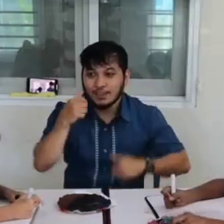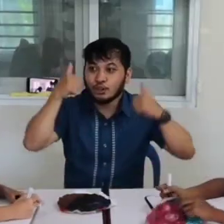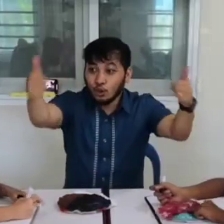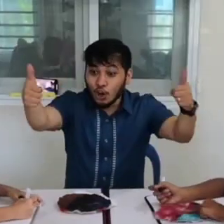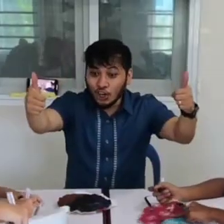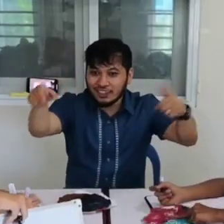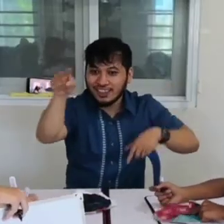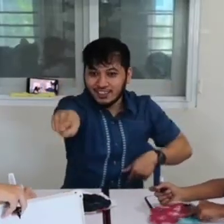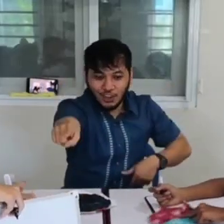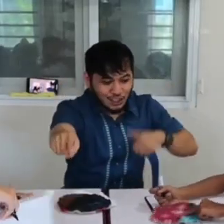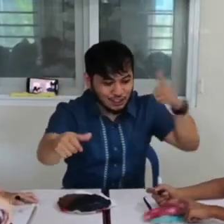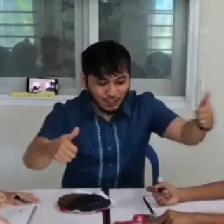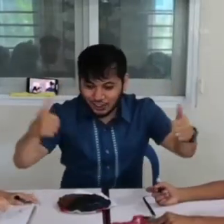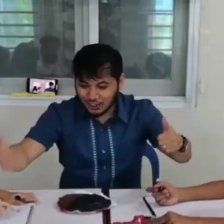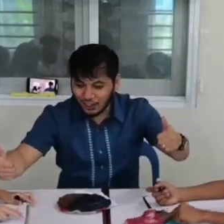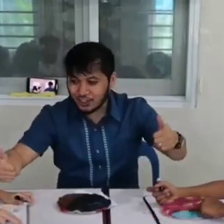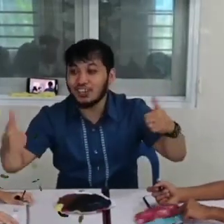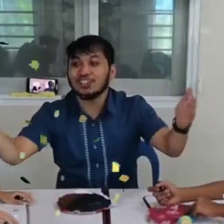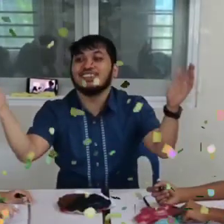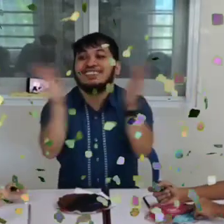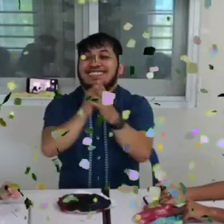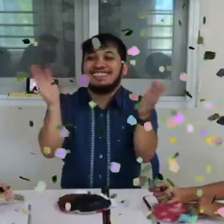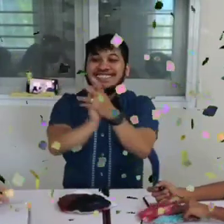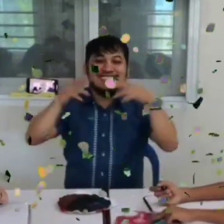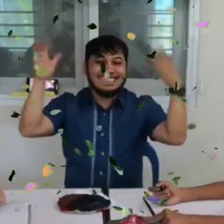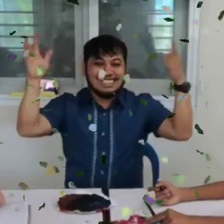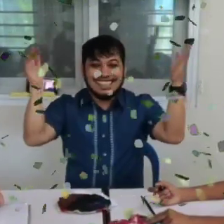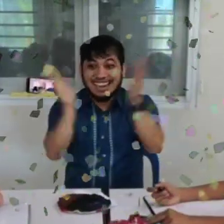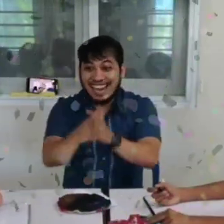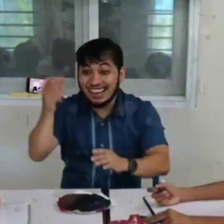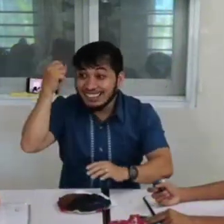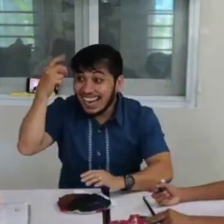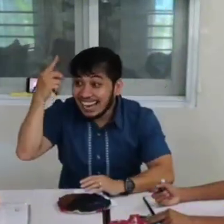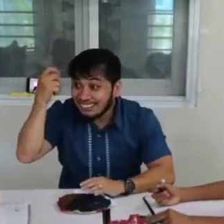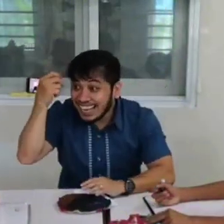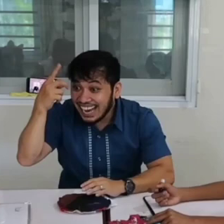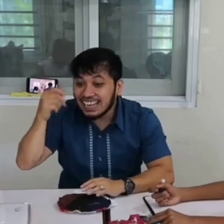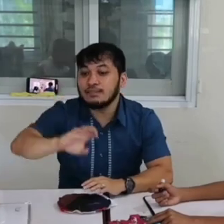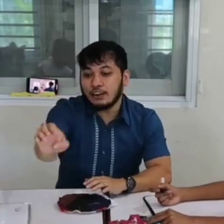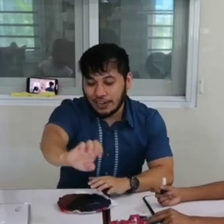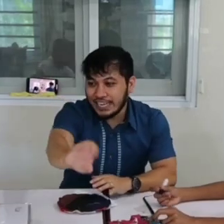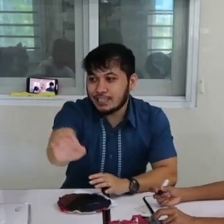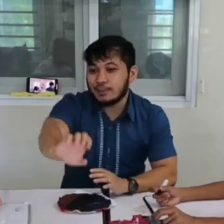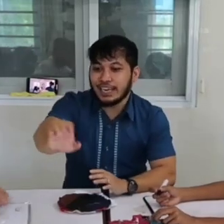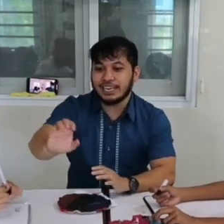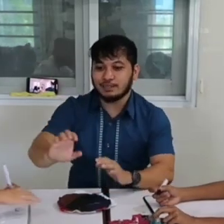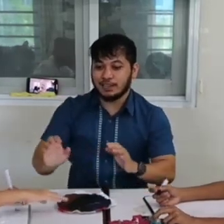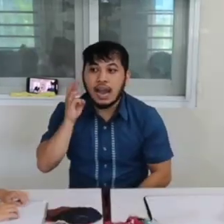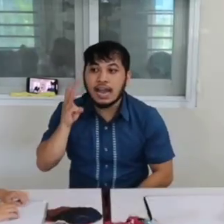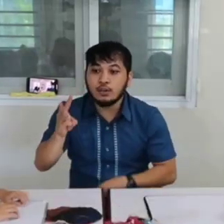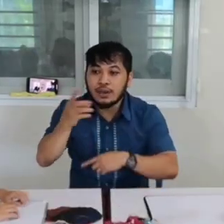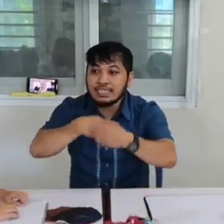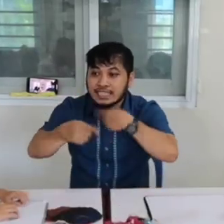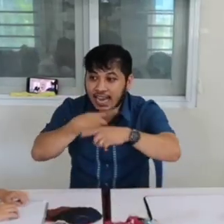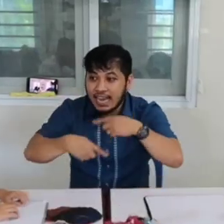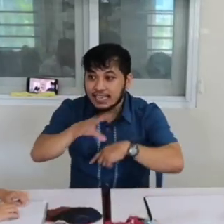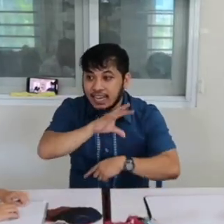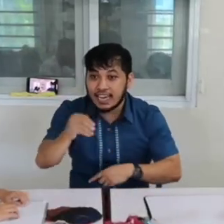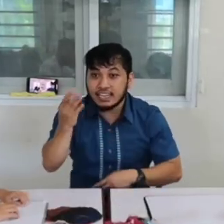good, good, good, good, good. Alam na, alam na, alam na. O, mo na, erase mo. I will sign and